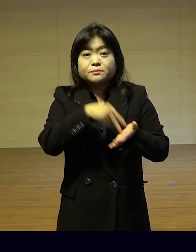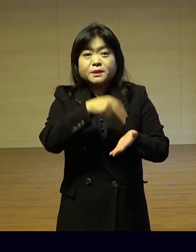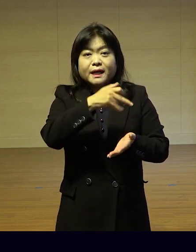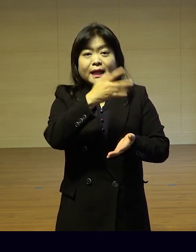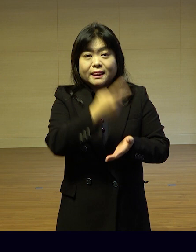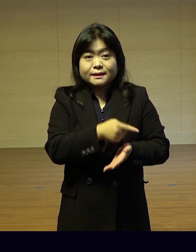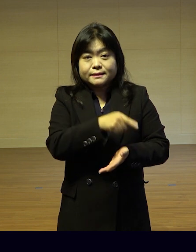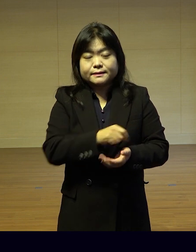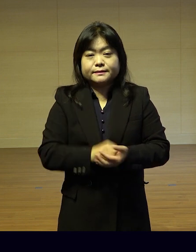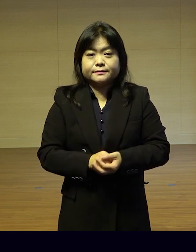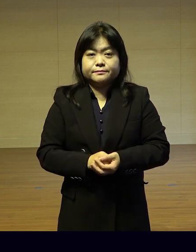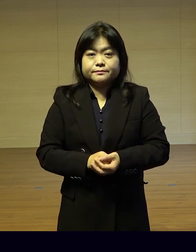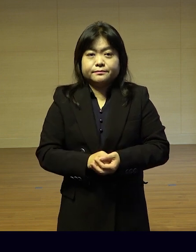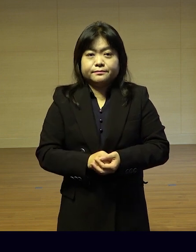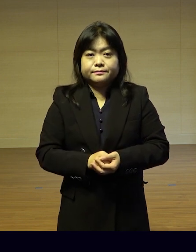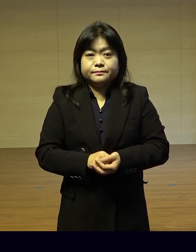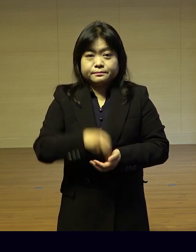입장이고요.